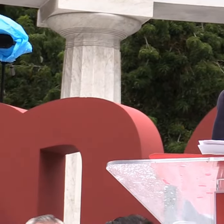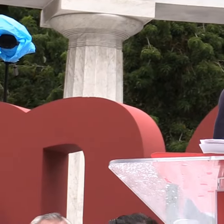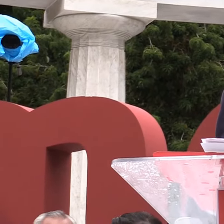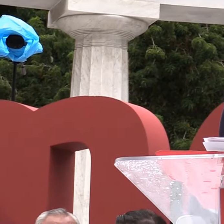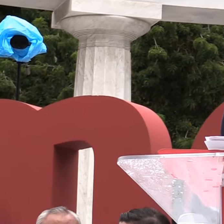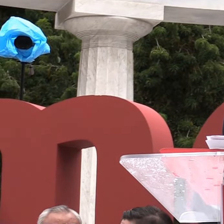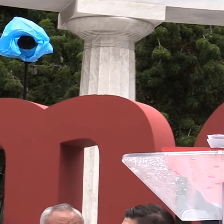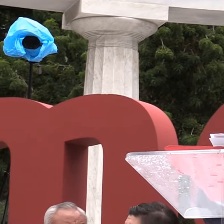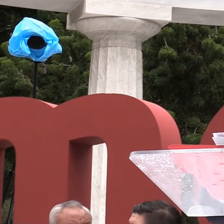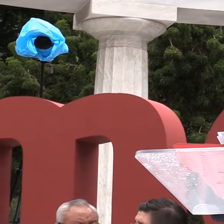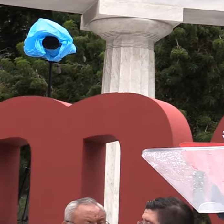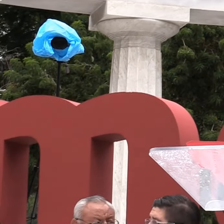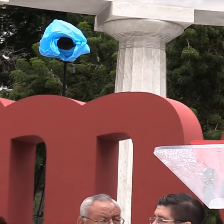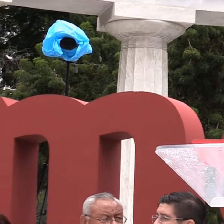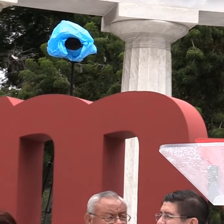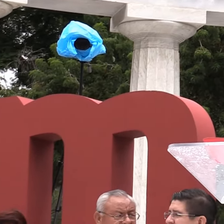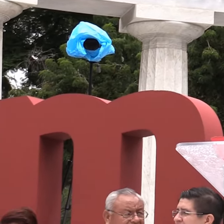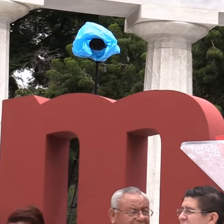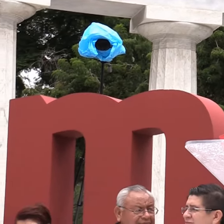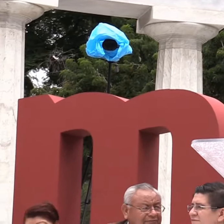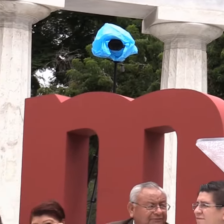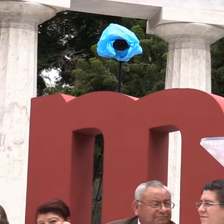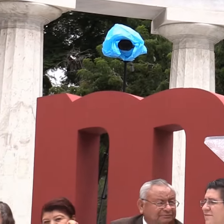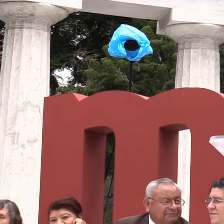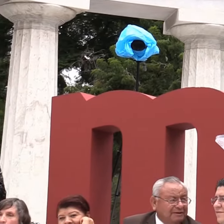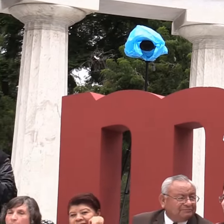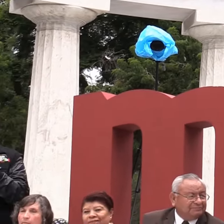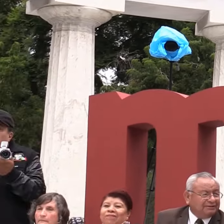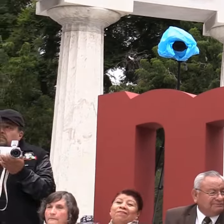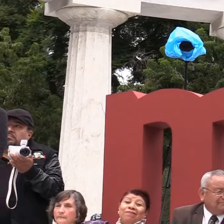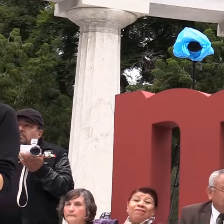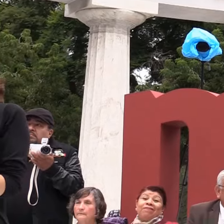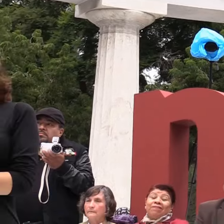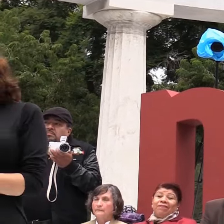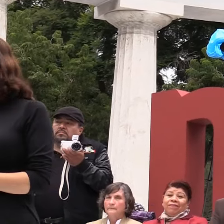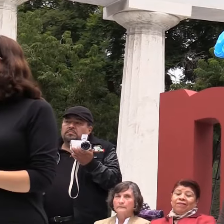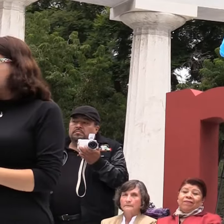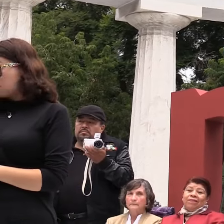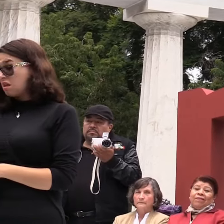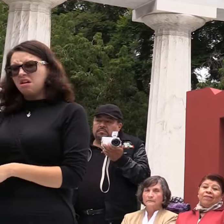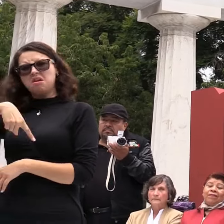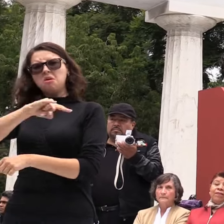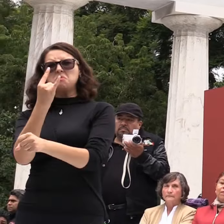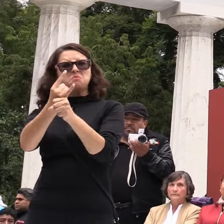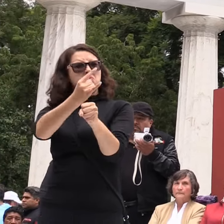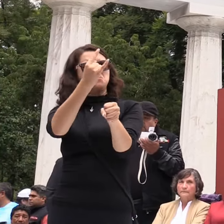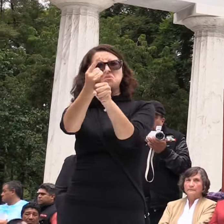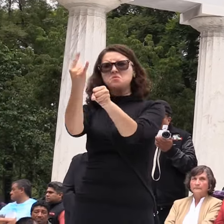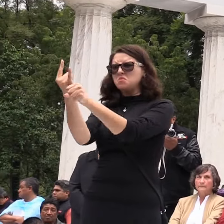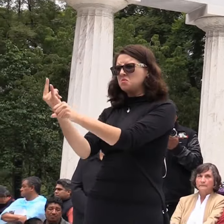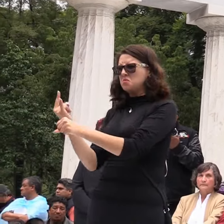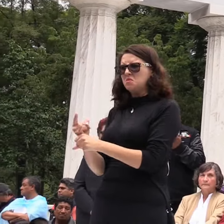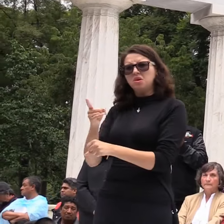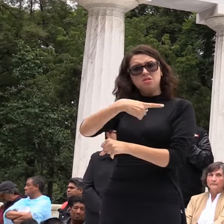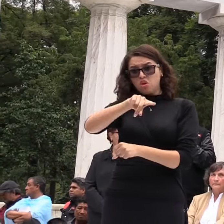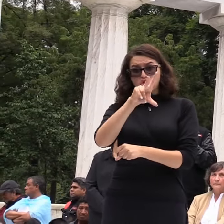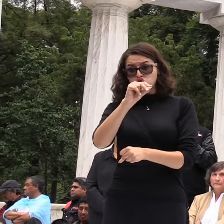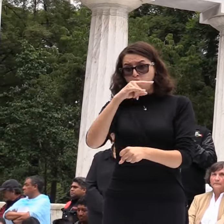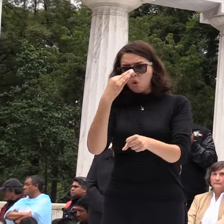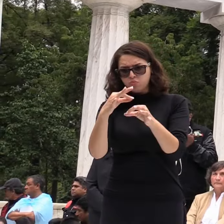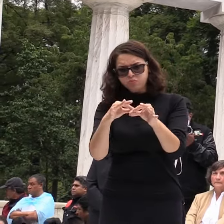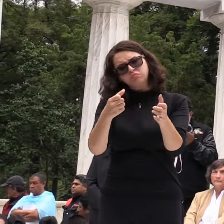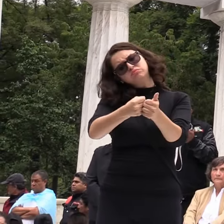campaña cumplan con su palabra. ¿Están de acuerdo en sancionar y separar del cargo a quien